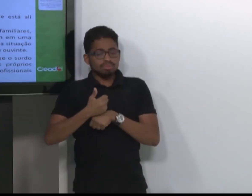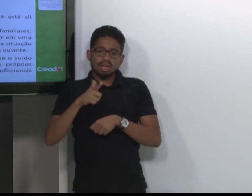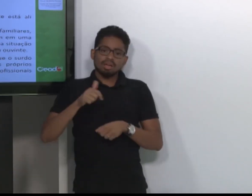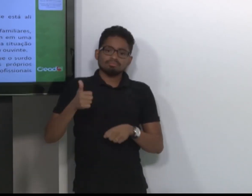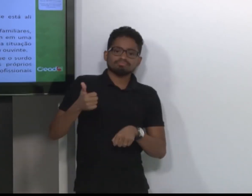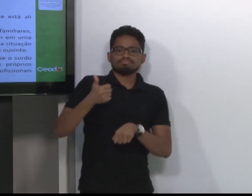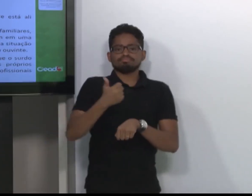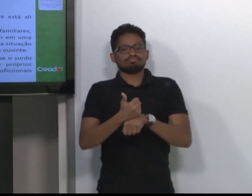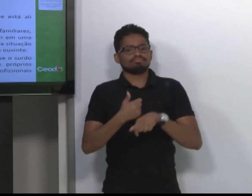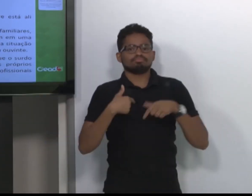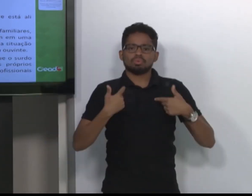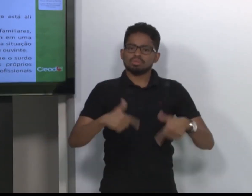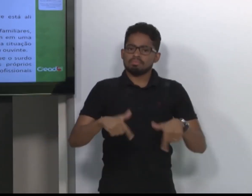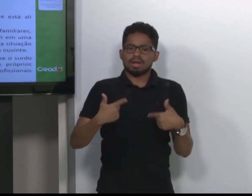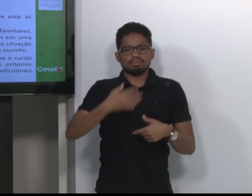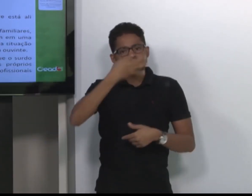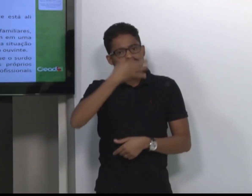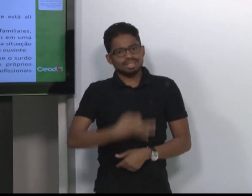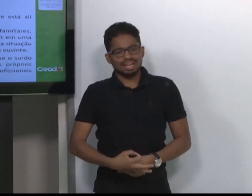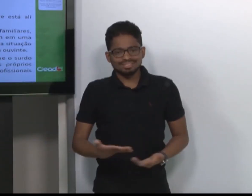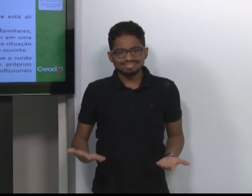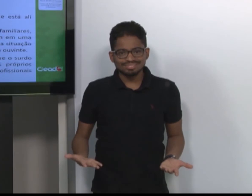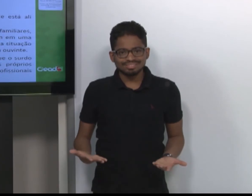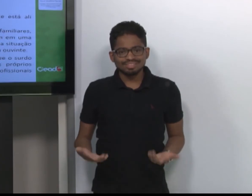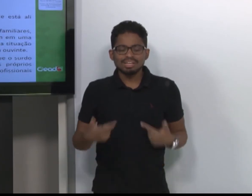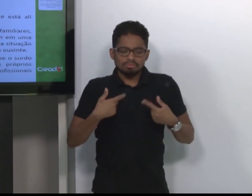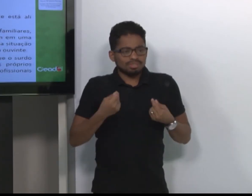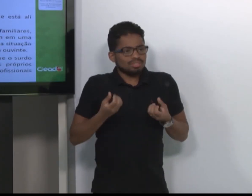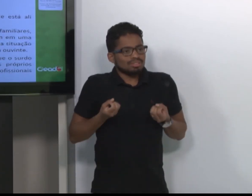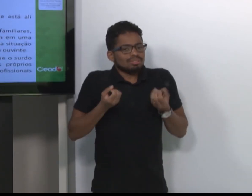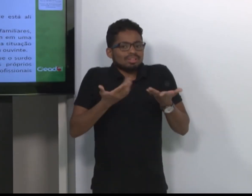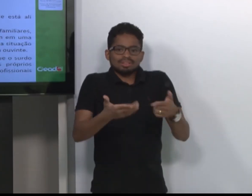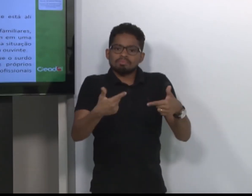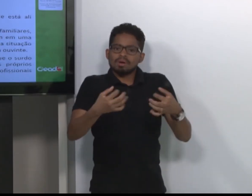trabalho sério, de qualidade.